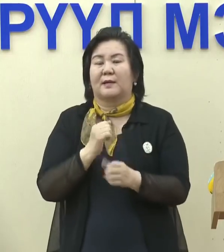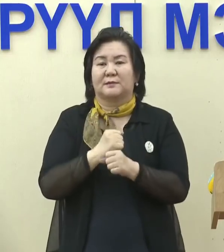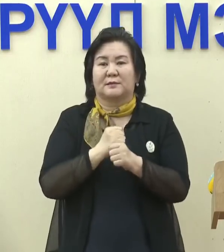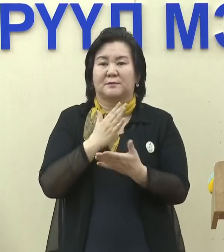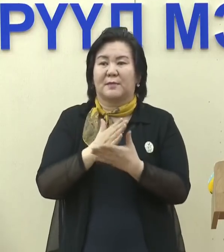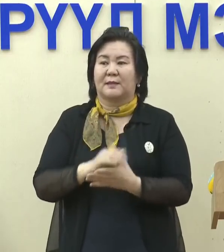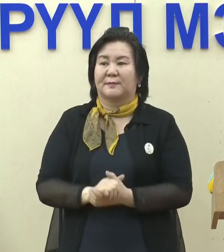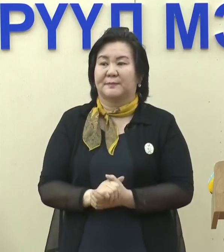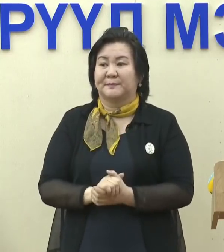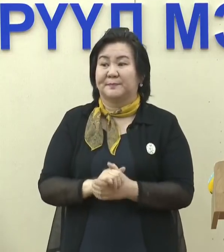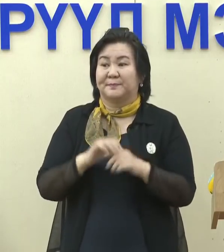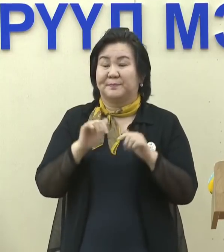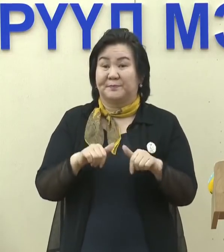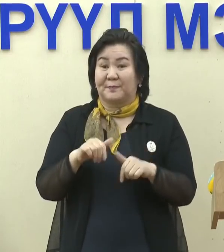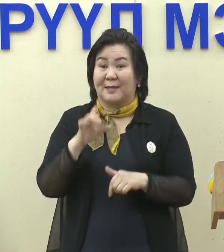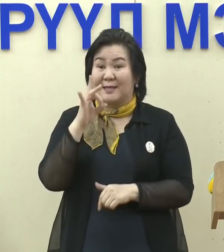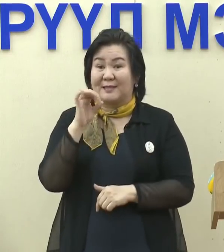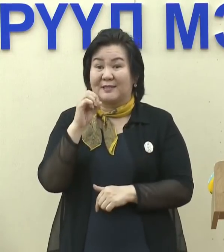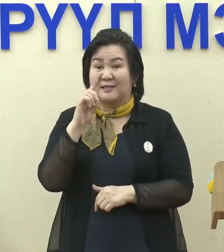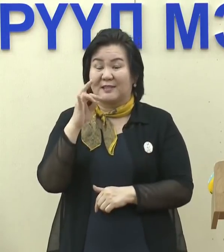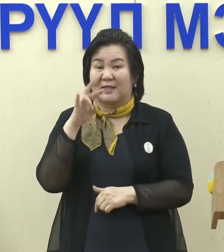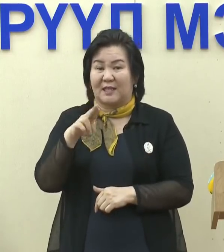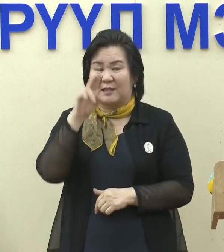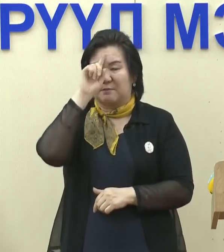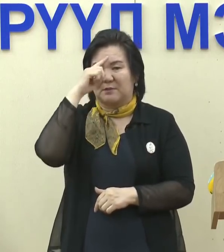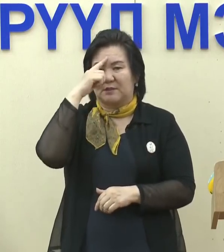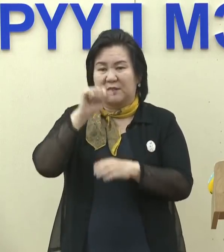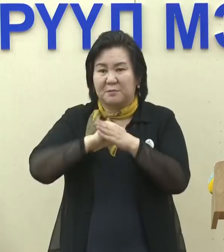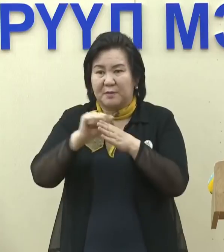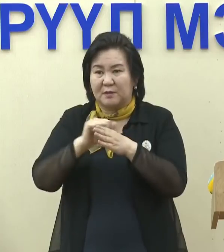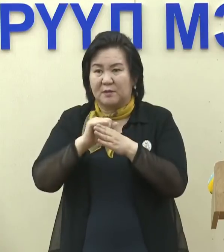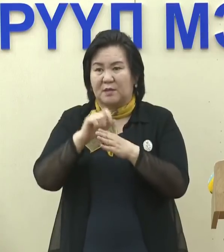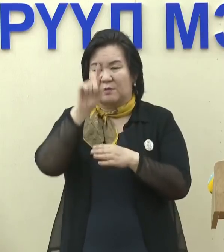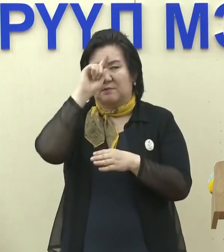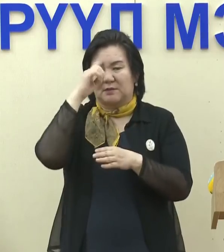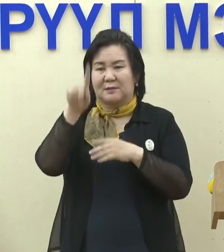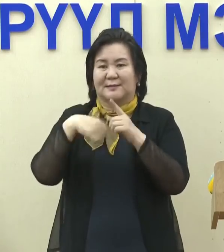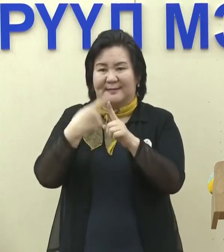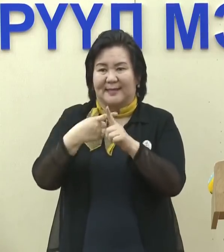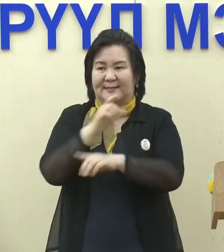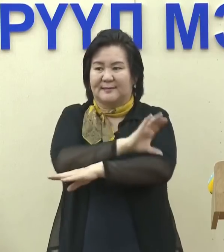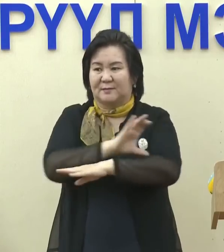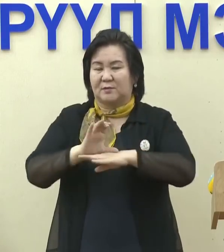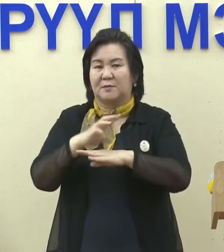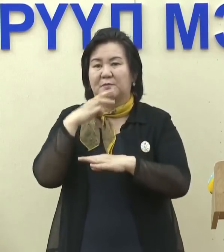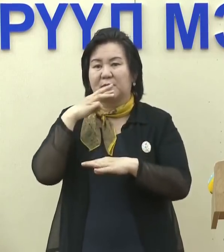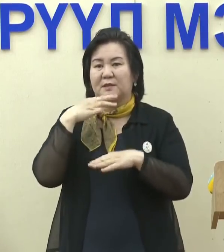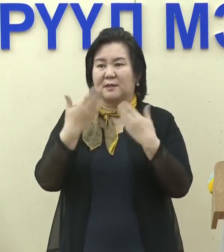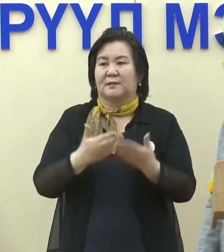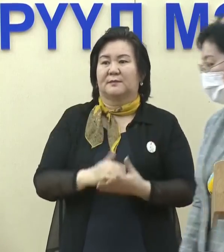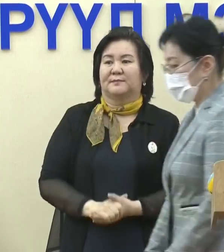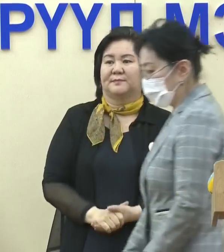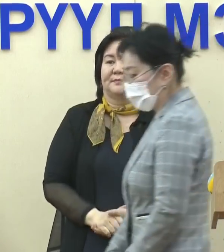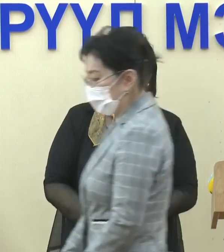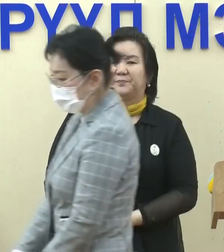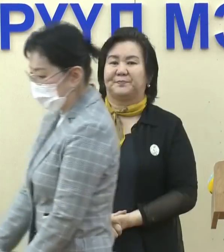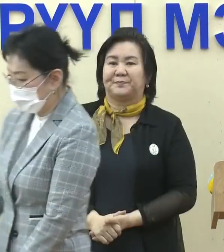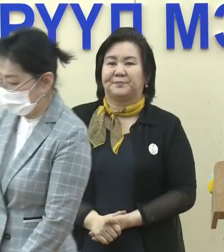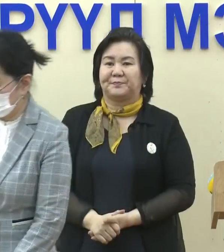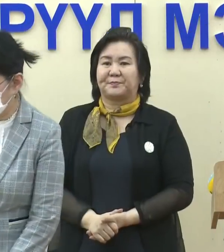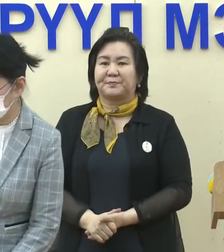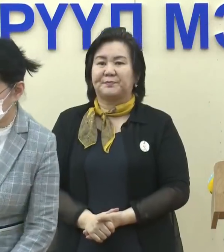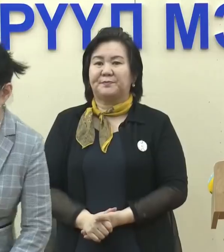юм байна. За ингээд эрсдэлийн эмч нарыг бэлтгэх ерөнхийдөө эмч нарыг одоо хэрхэн сургаж байгаа сургалтын талаар мэдээлэл хийнэ.